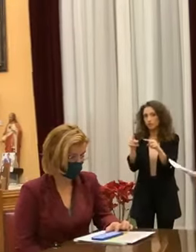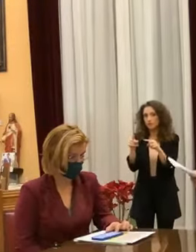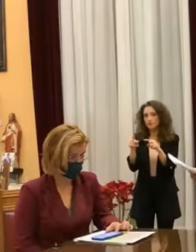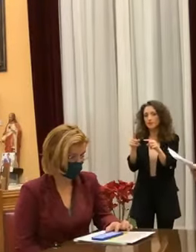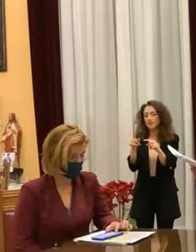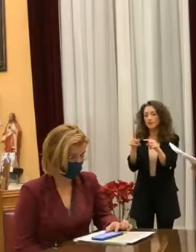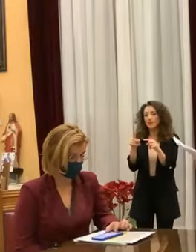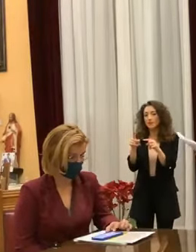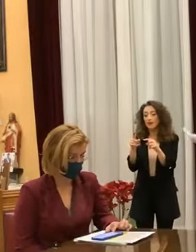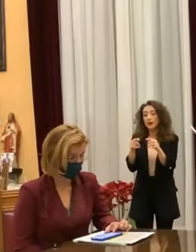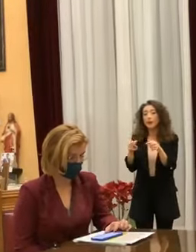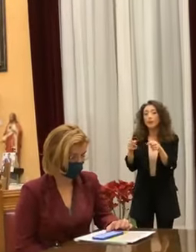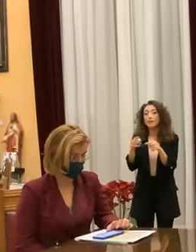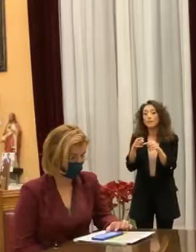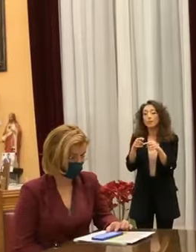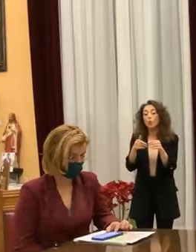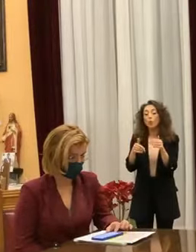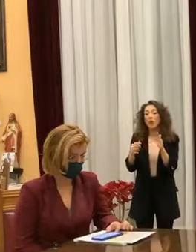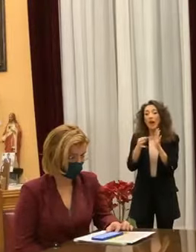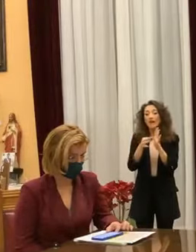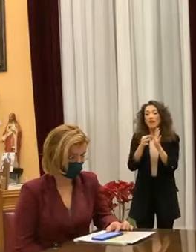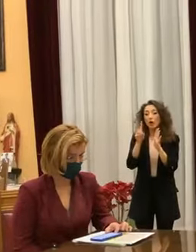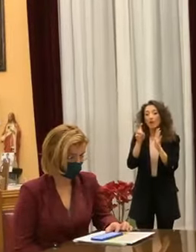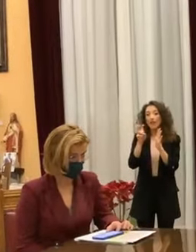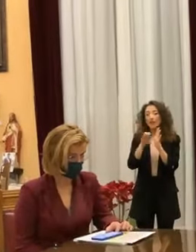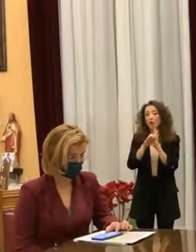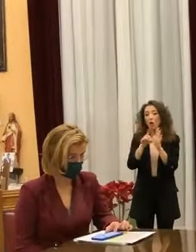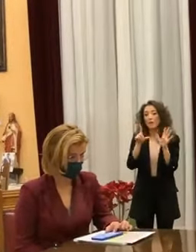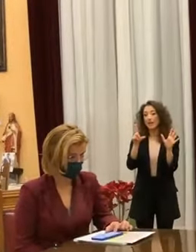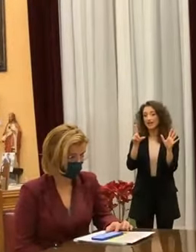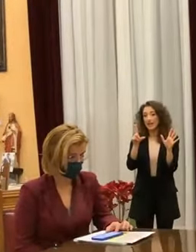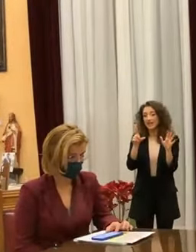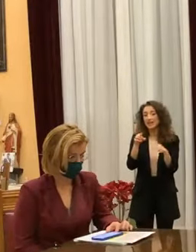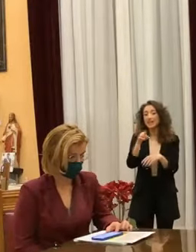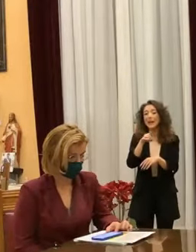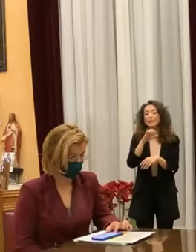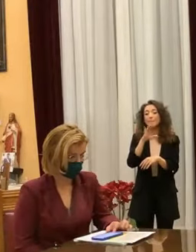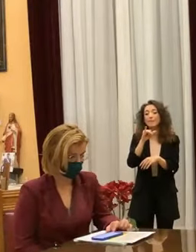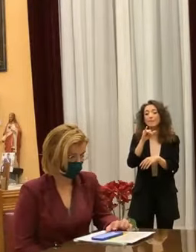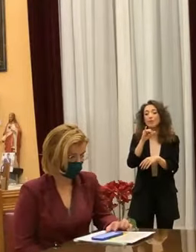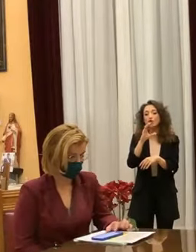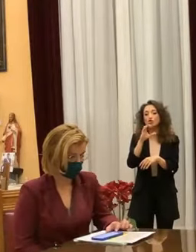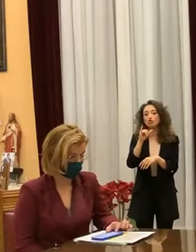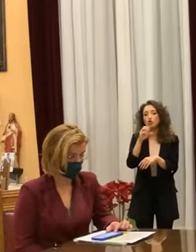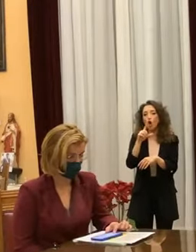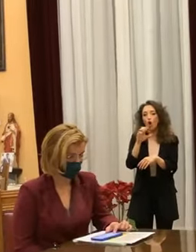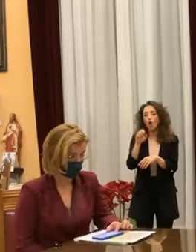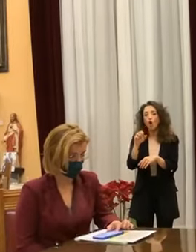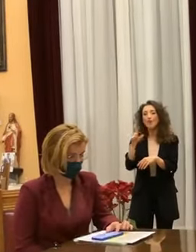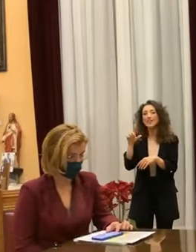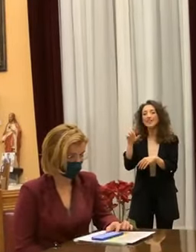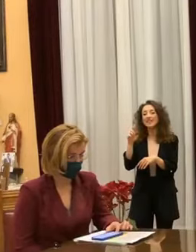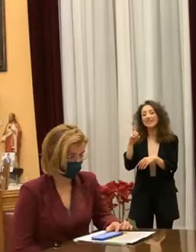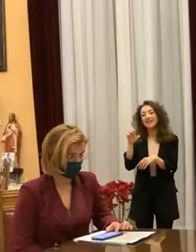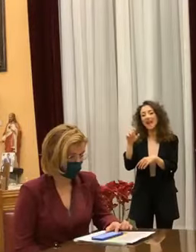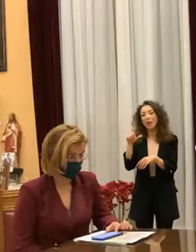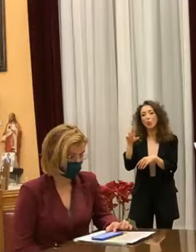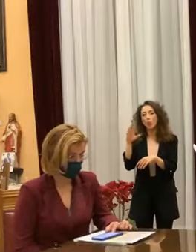l'articolo 20,7, Picciolo e Antonio De Luca. Allora esisteva il comma